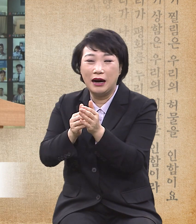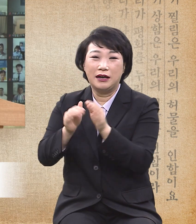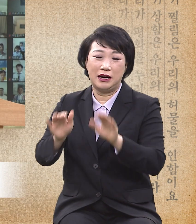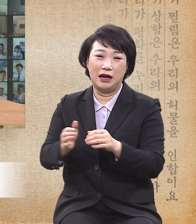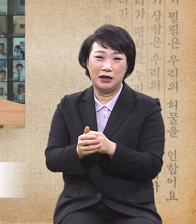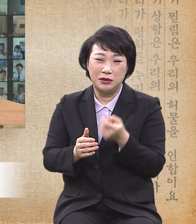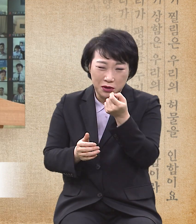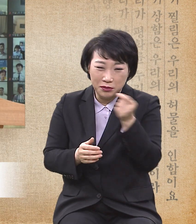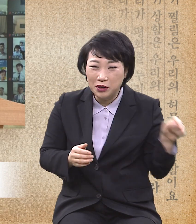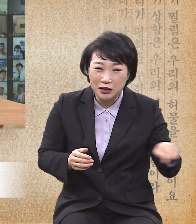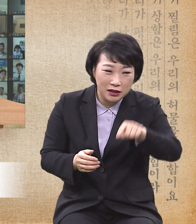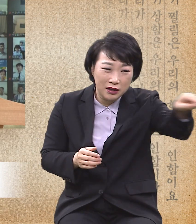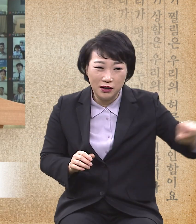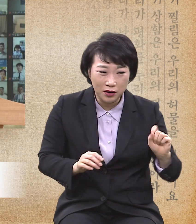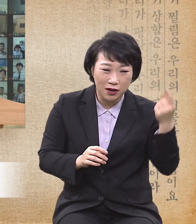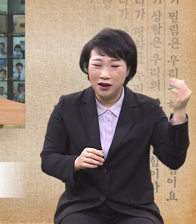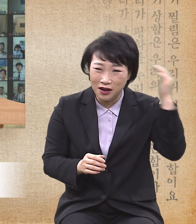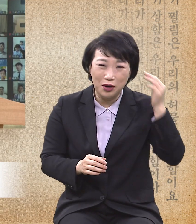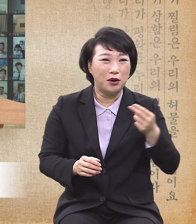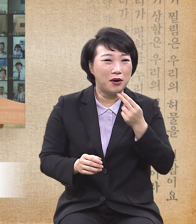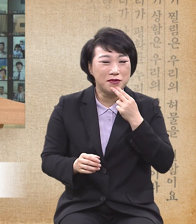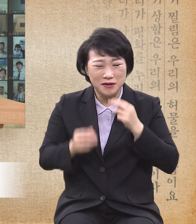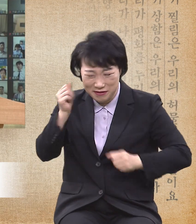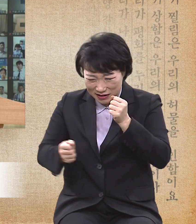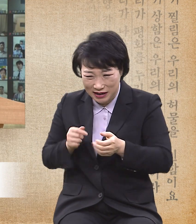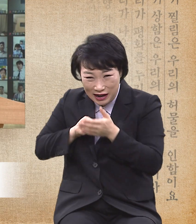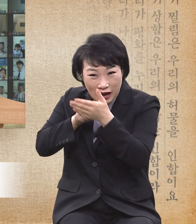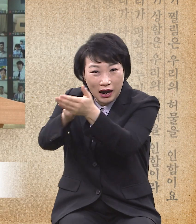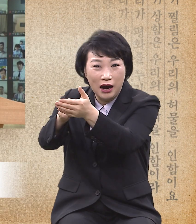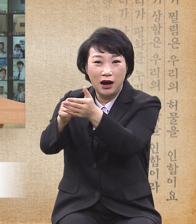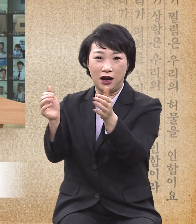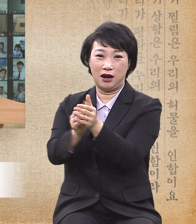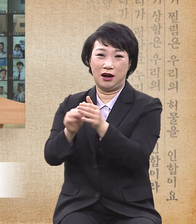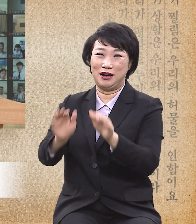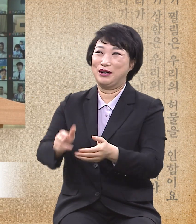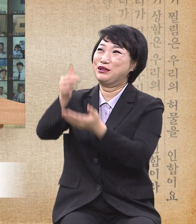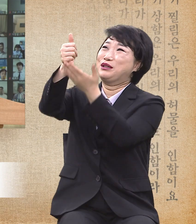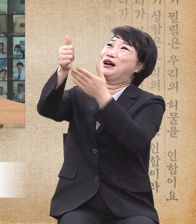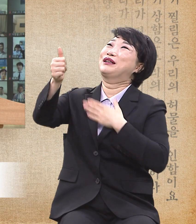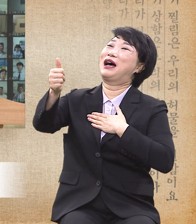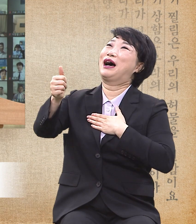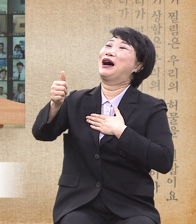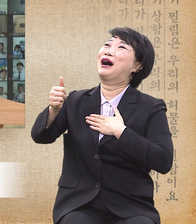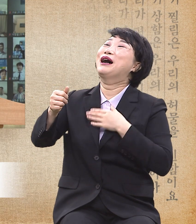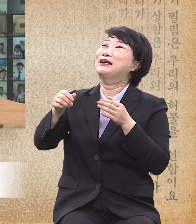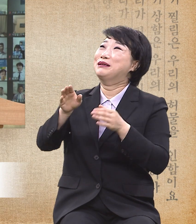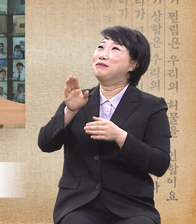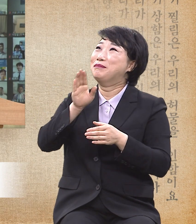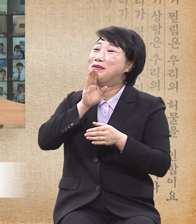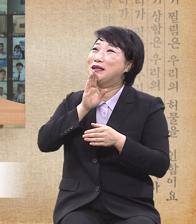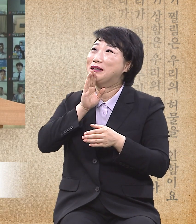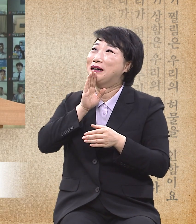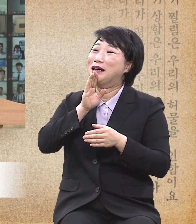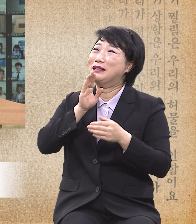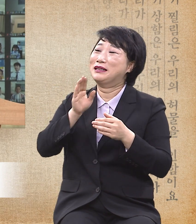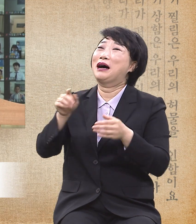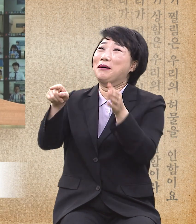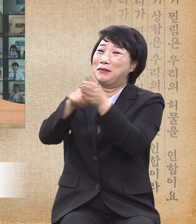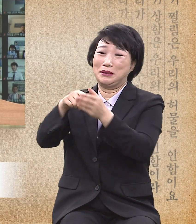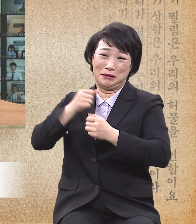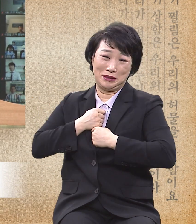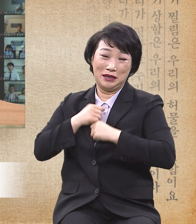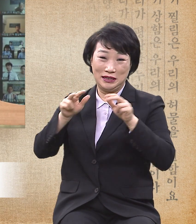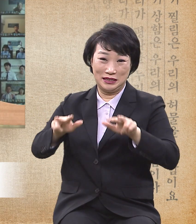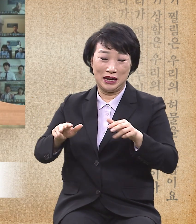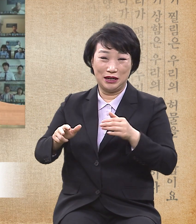조금도 그들에게 제한받지 않고 달려갈 길로 왔다. 그리고 주님과 나와 신뢰의 믿음을 지켰으니 이제